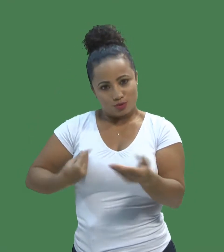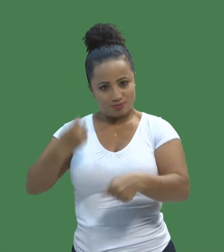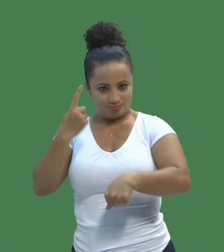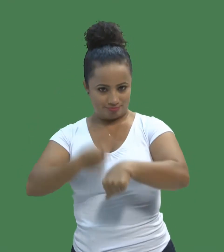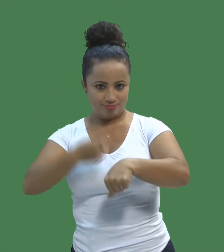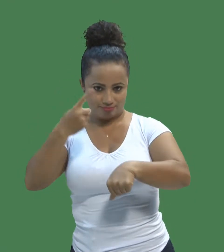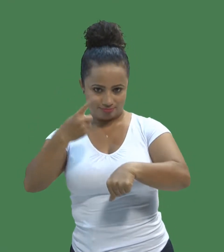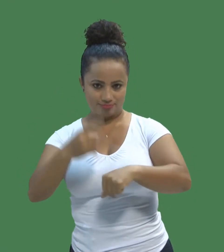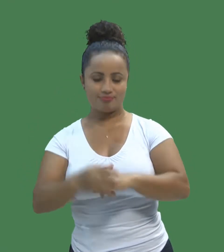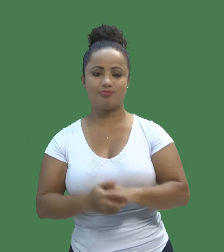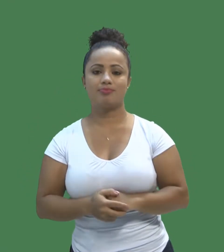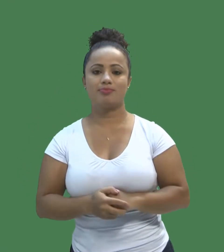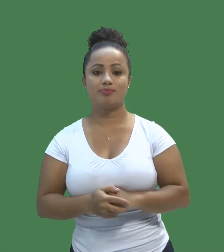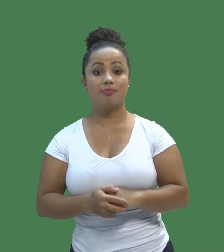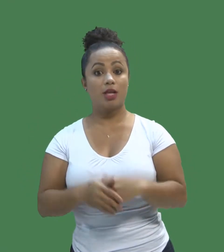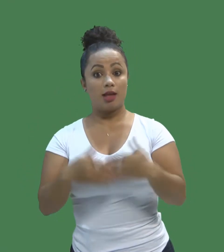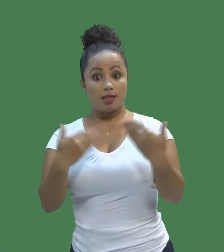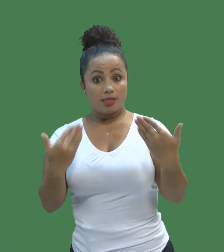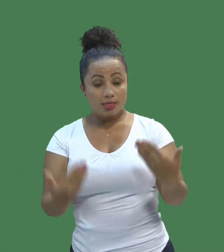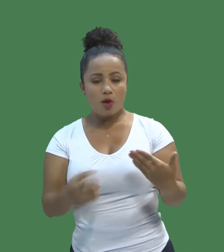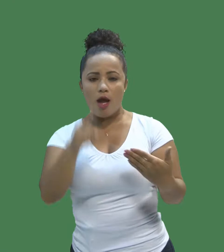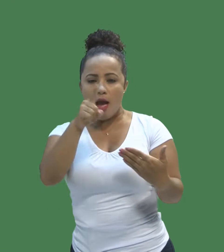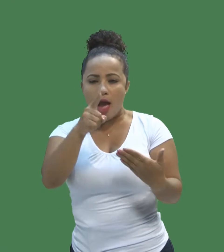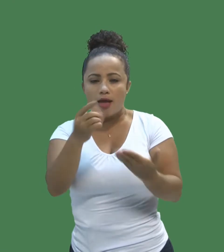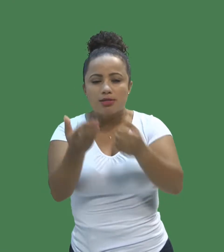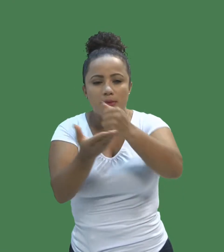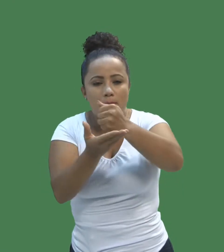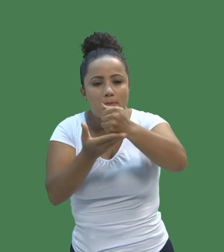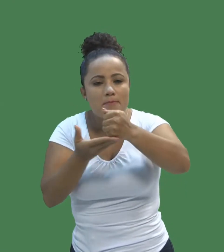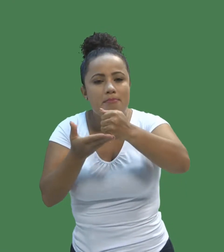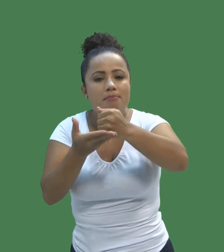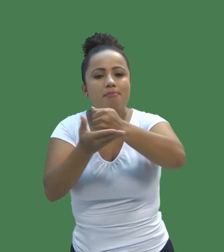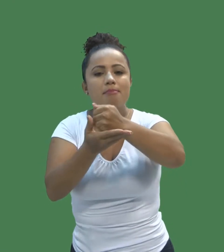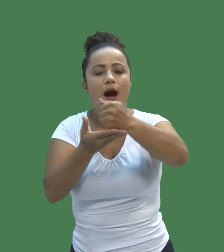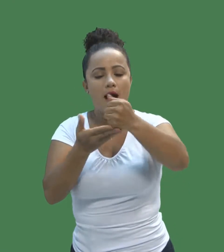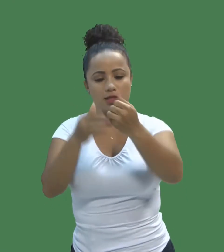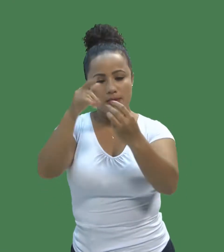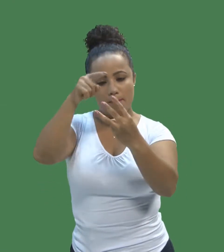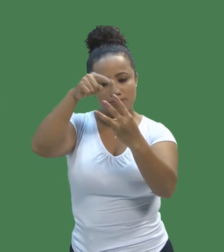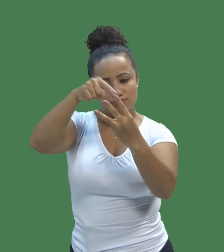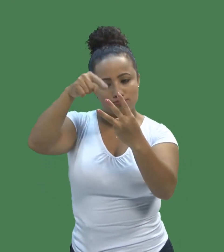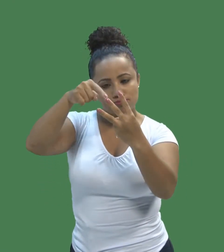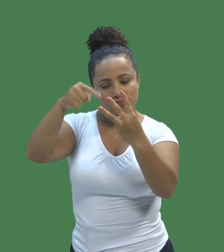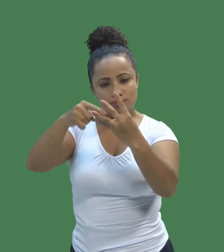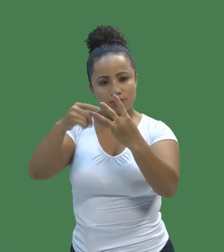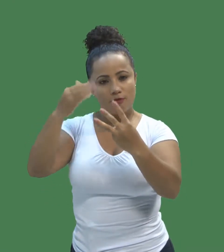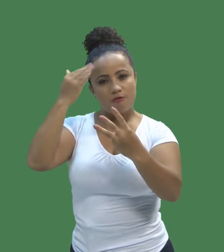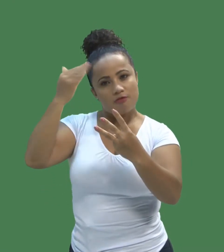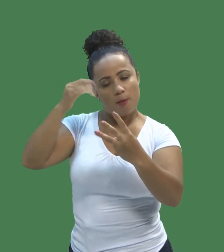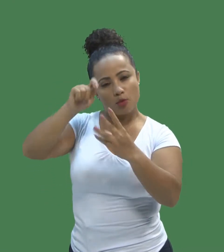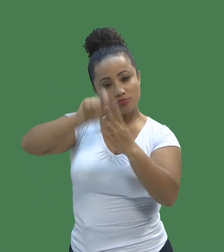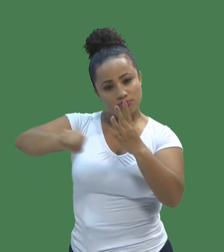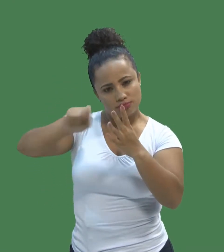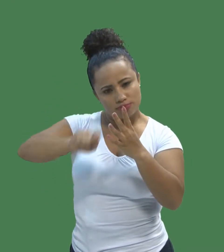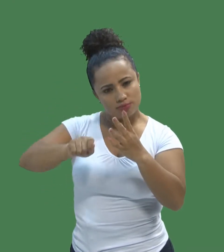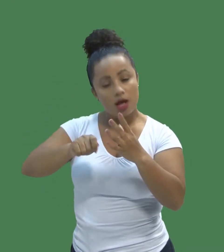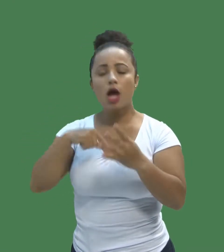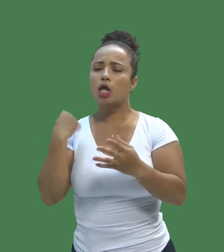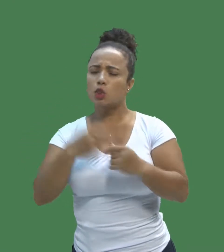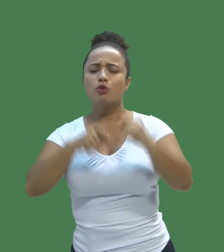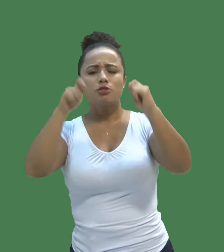a sociedade pode ser cientificamente estudada e organizada como ciência